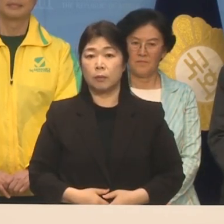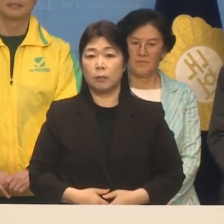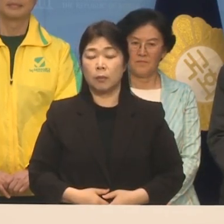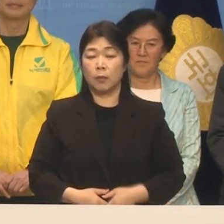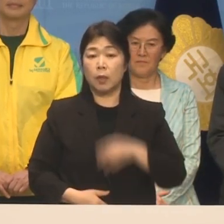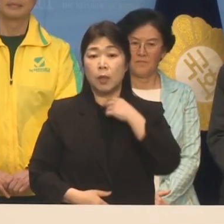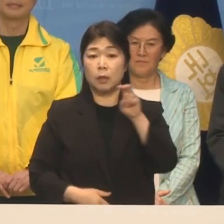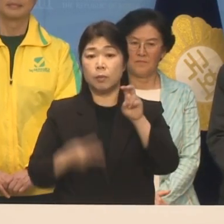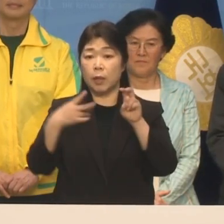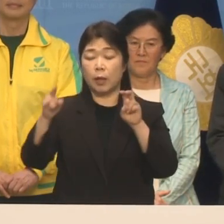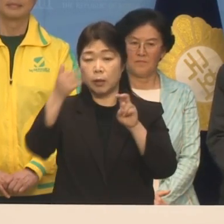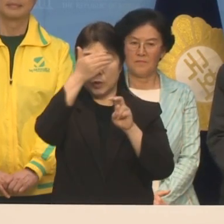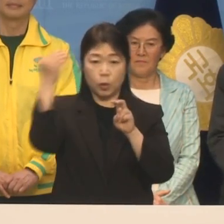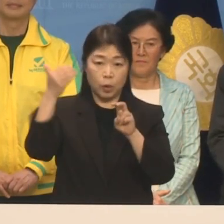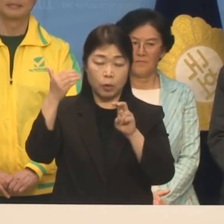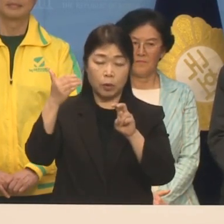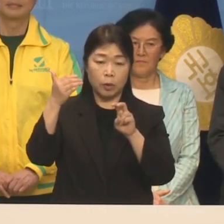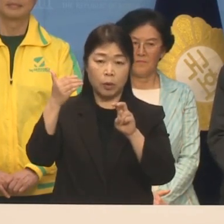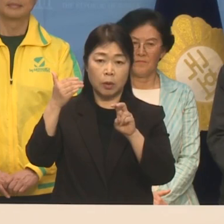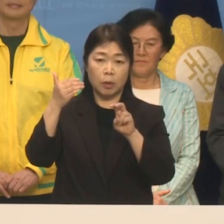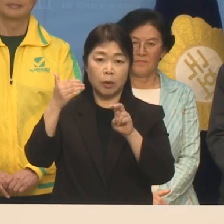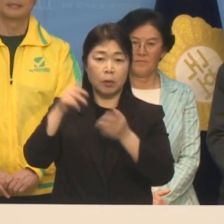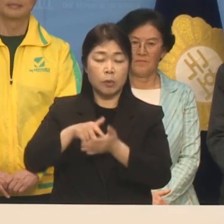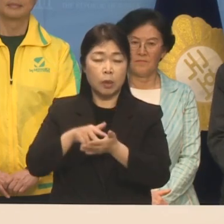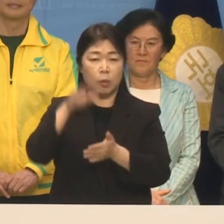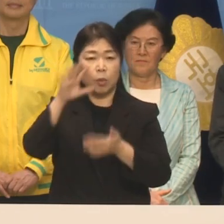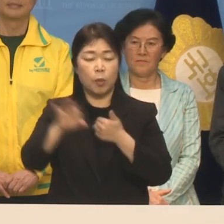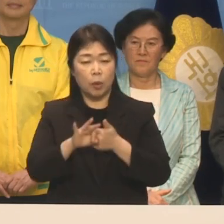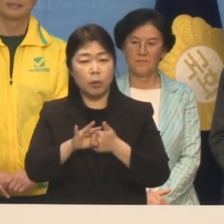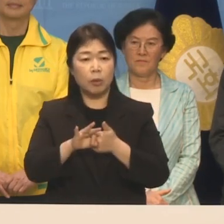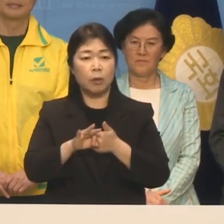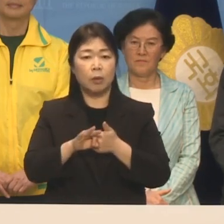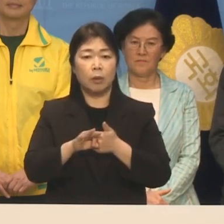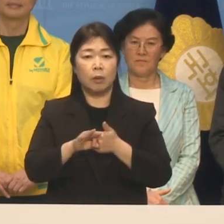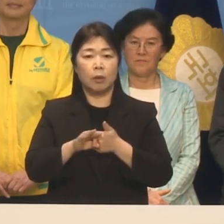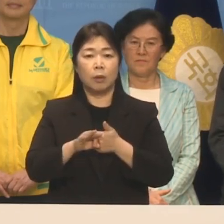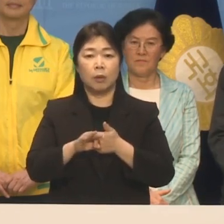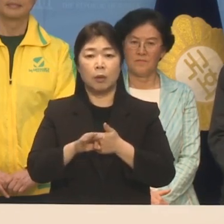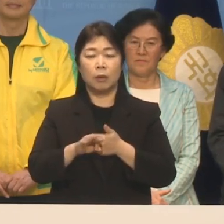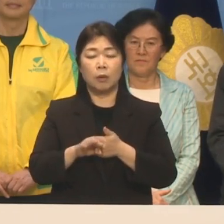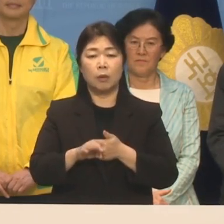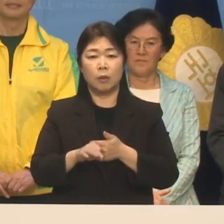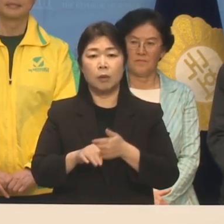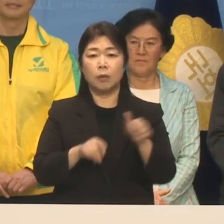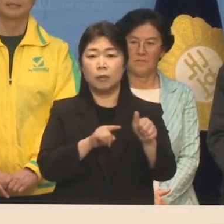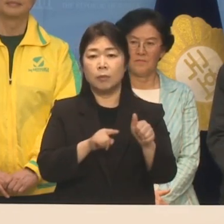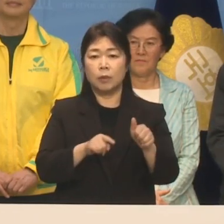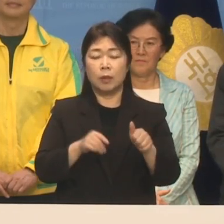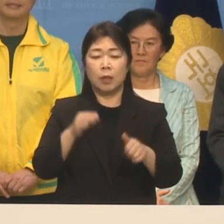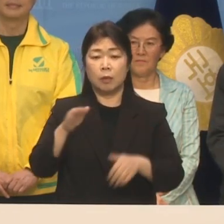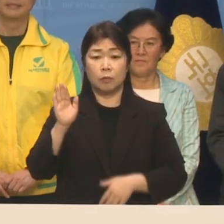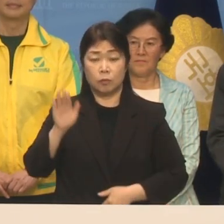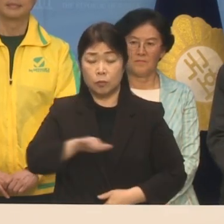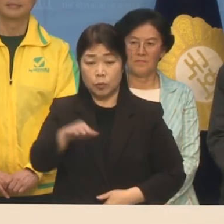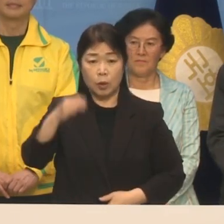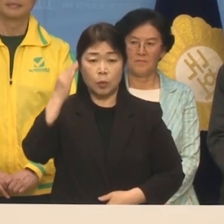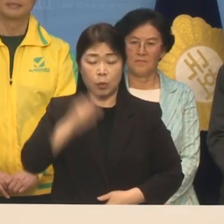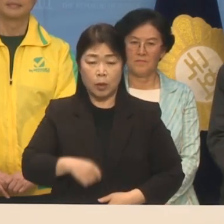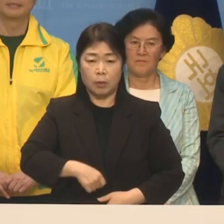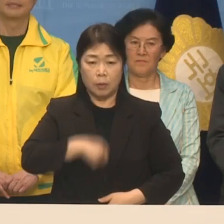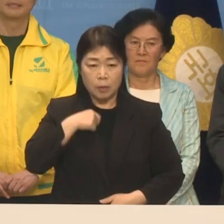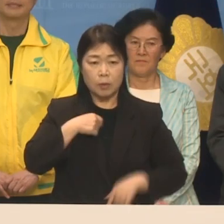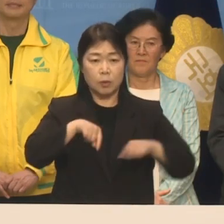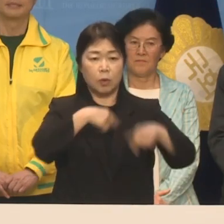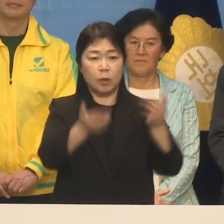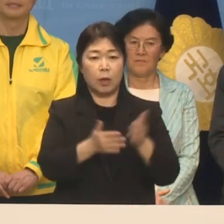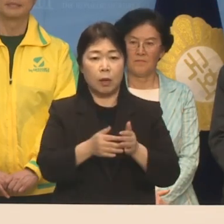그분들에게 미래와 정의를 위한 녹색정의당에 한번 주목해달라고 다시 한번 요청드리고 싶습니다. 성평등 정치와